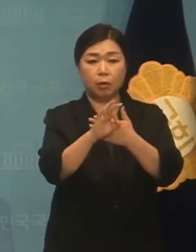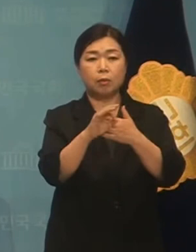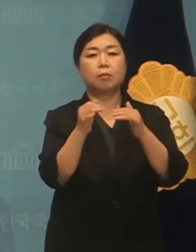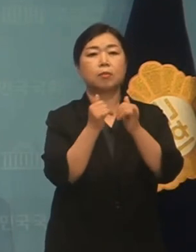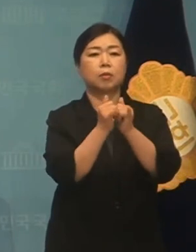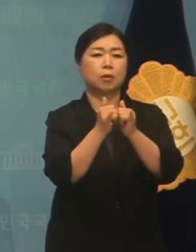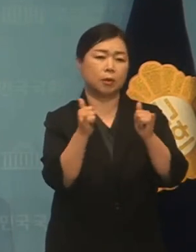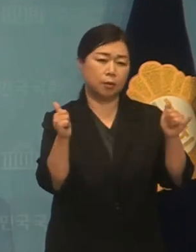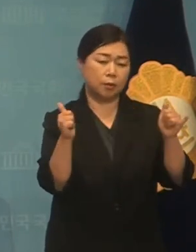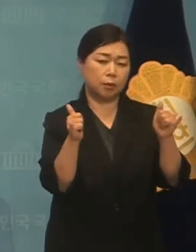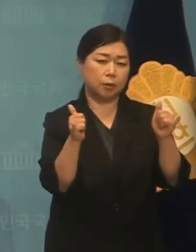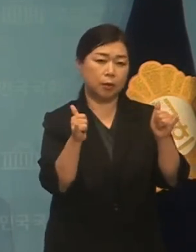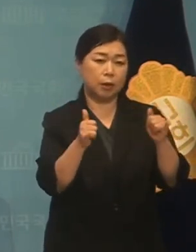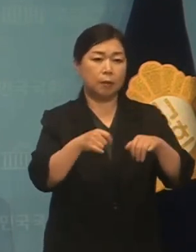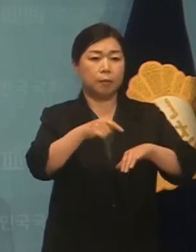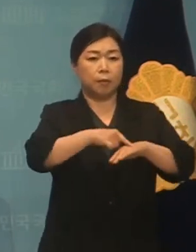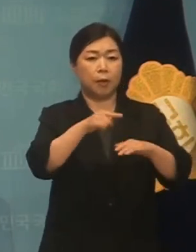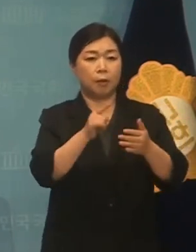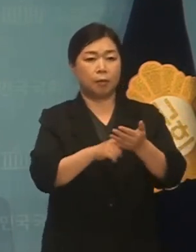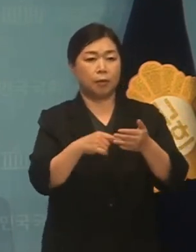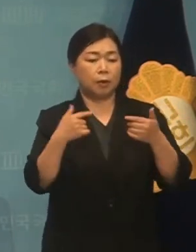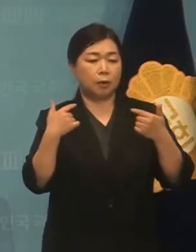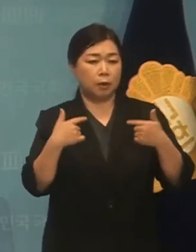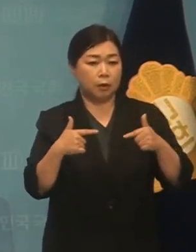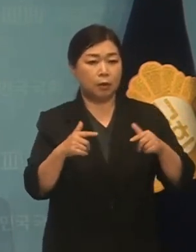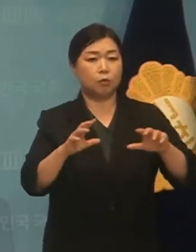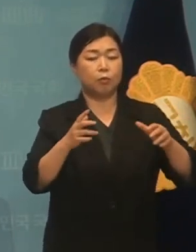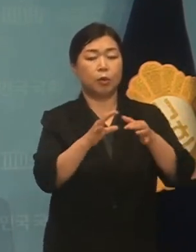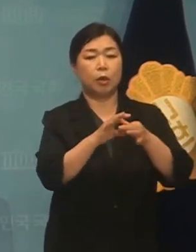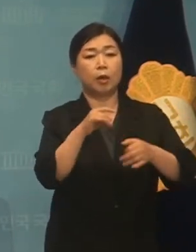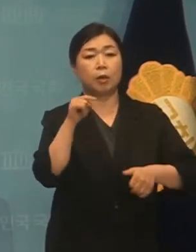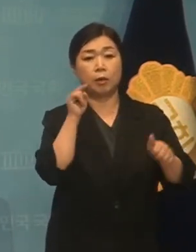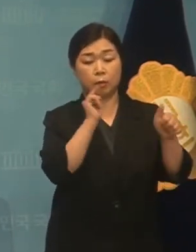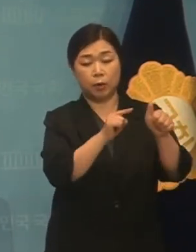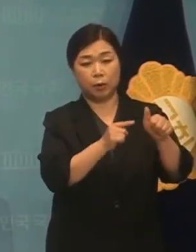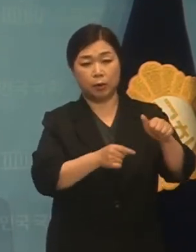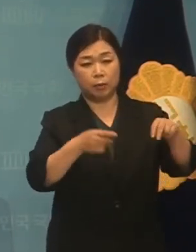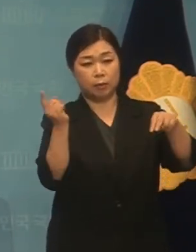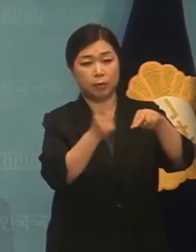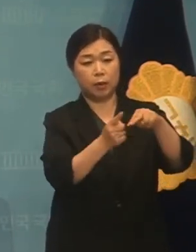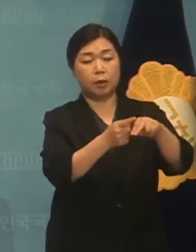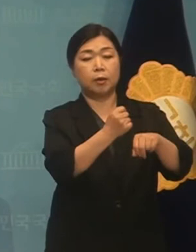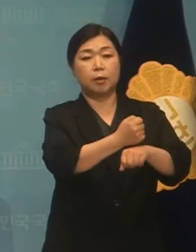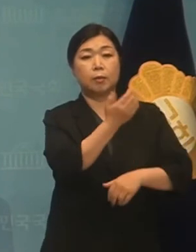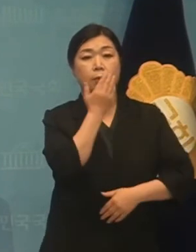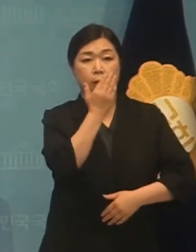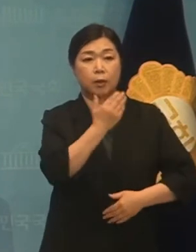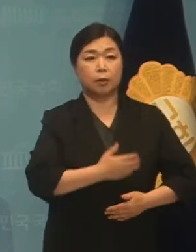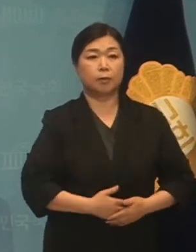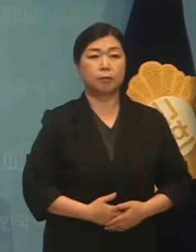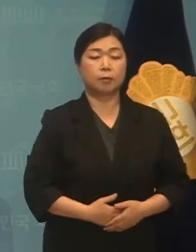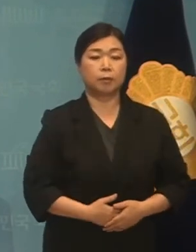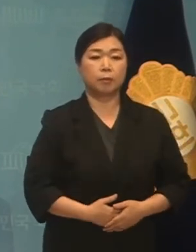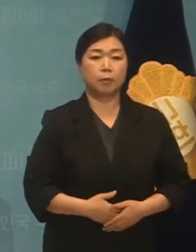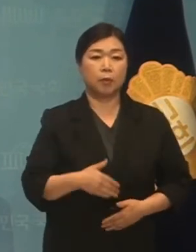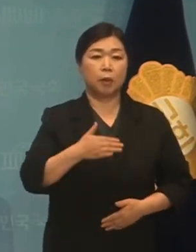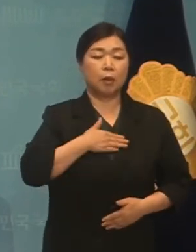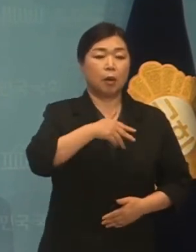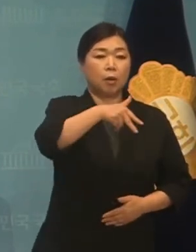민심의 회초리는 언제든지 우리 국민의 힘으로 향할 수 있습니다. 저